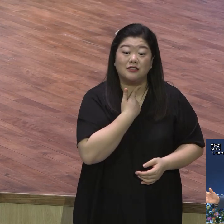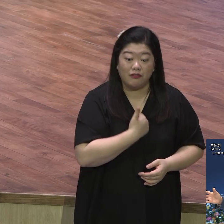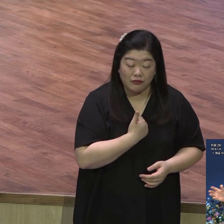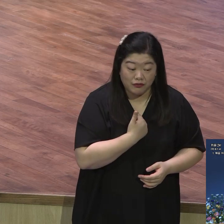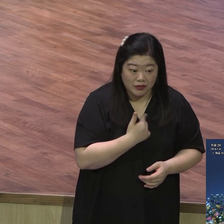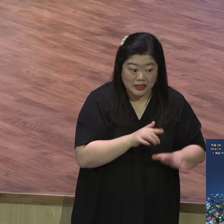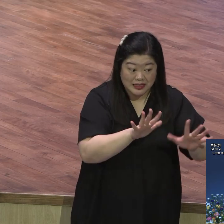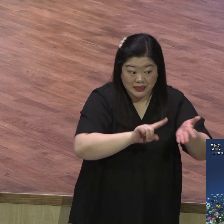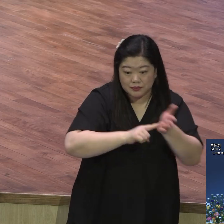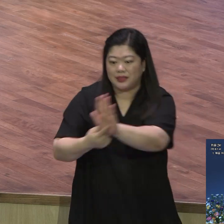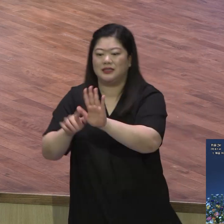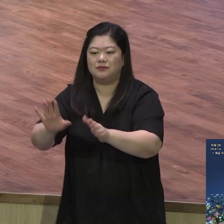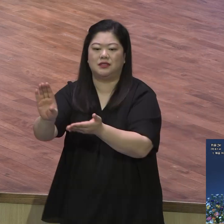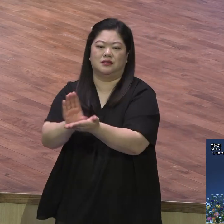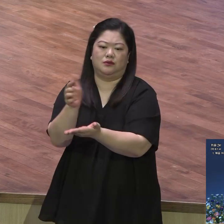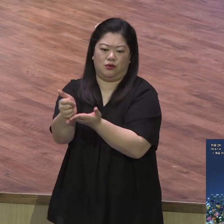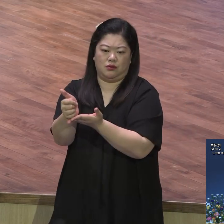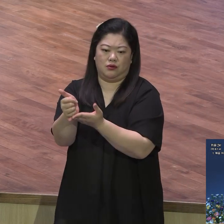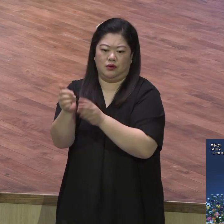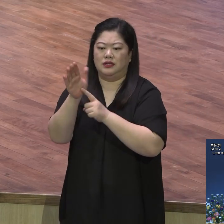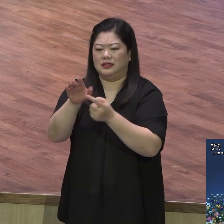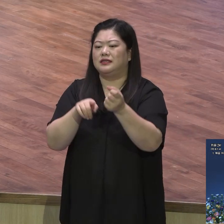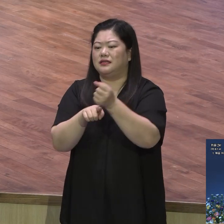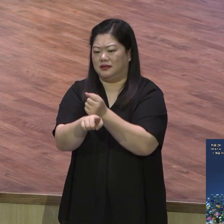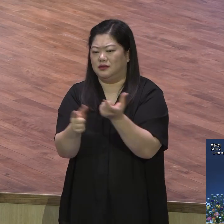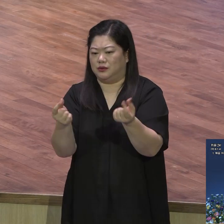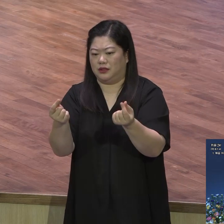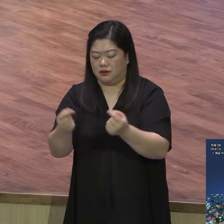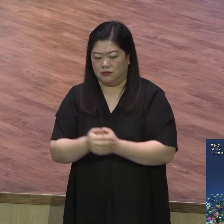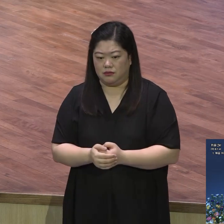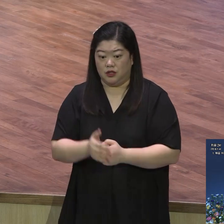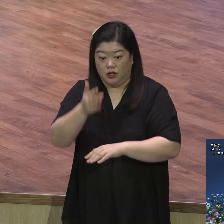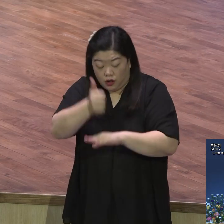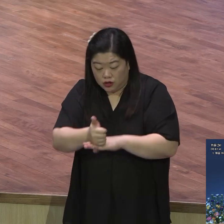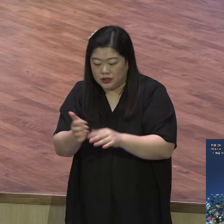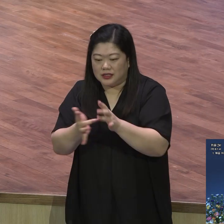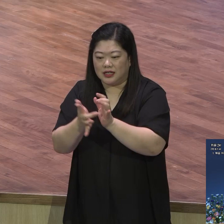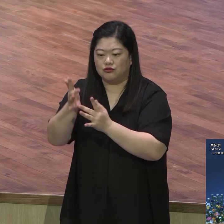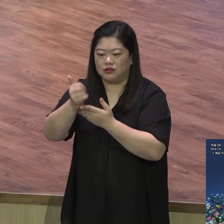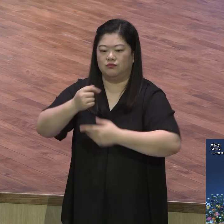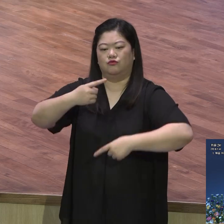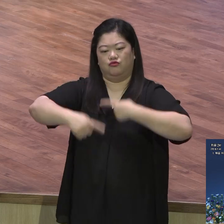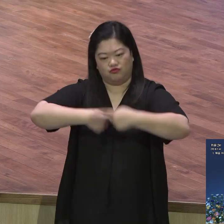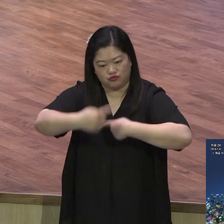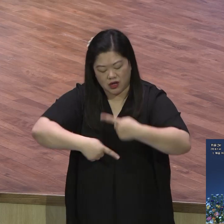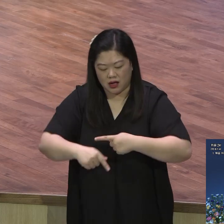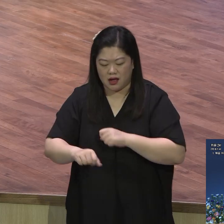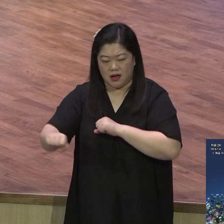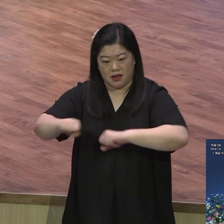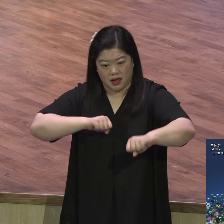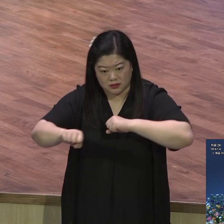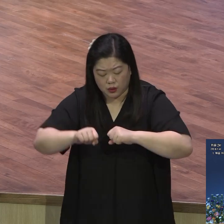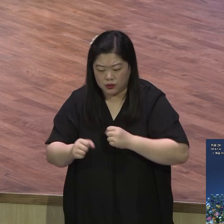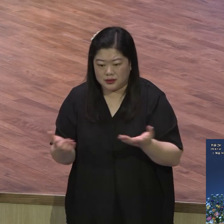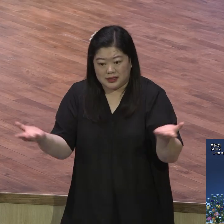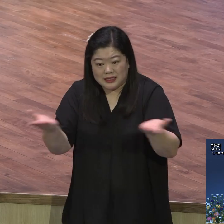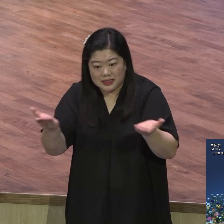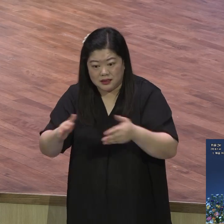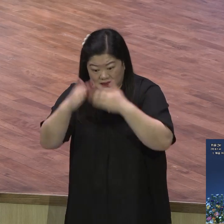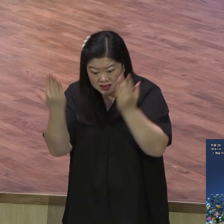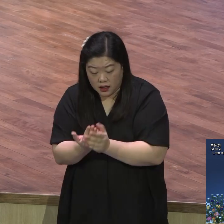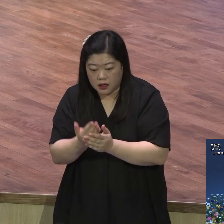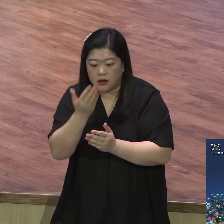치료했다고 그게 아니라 지금 예수님 하나 말씀 한마디 한마디 행동 하나 하나는 사건 하나 하나는 전부다 복음을